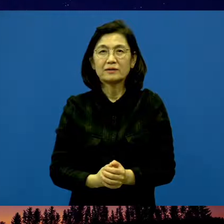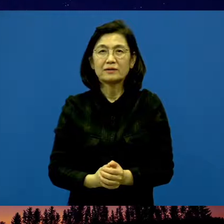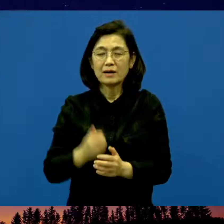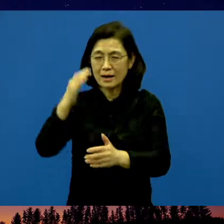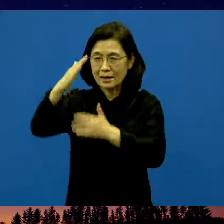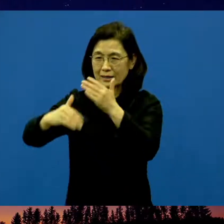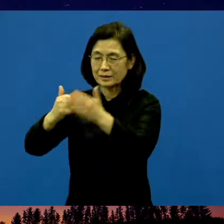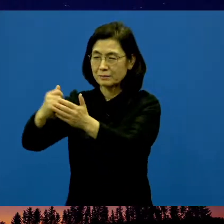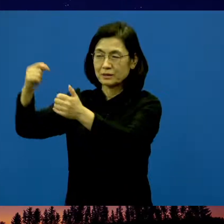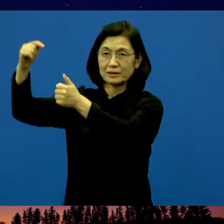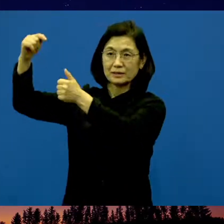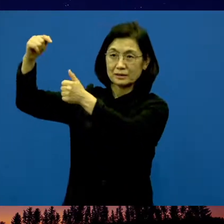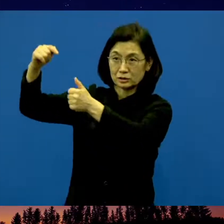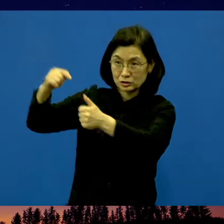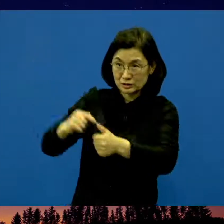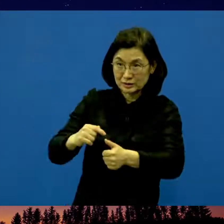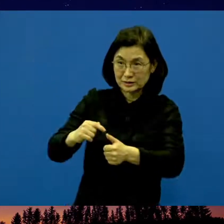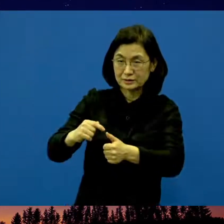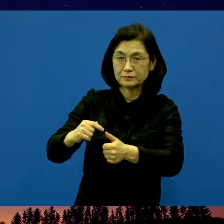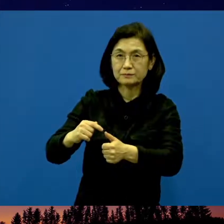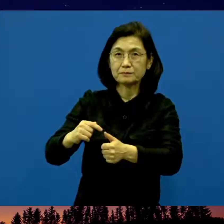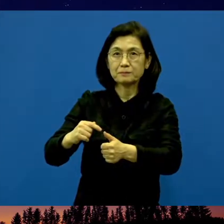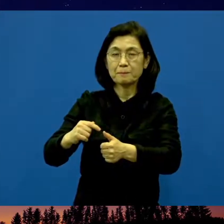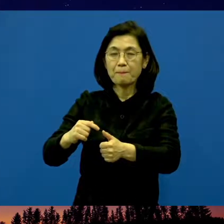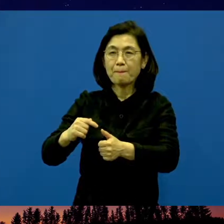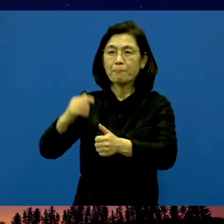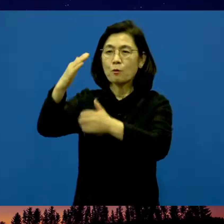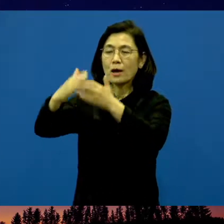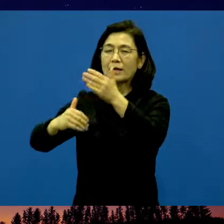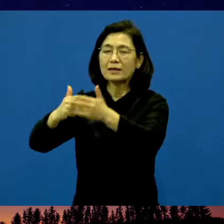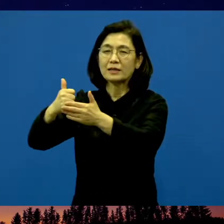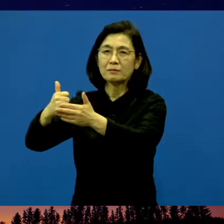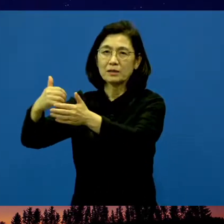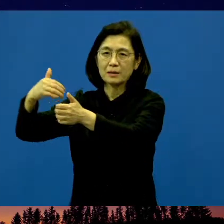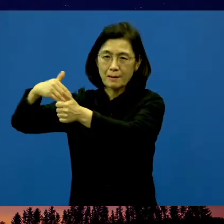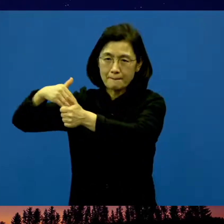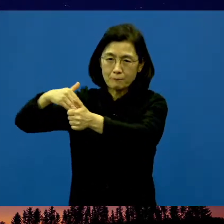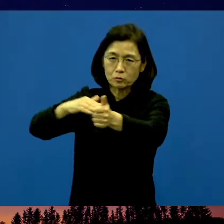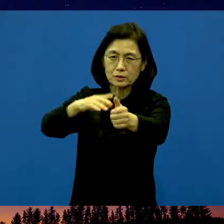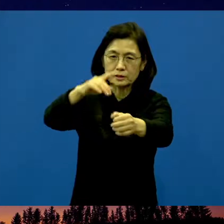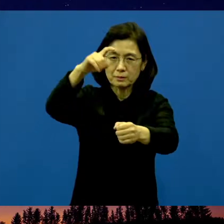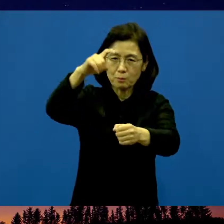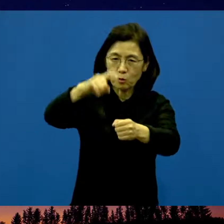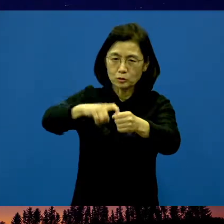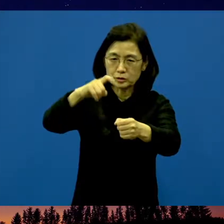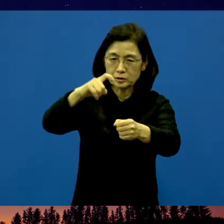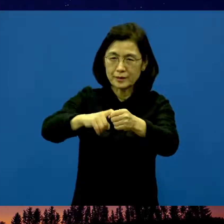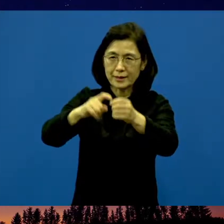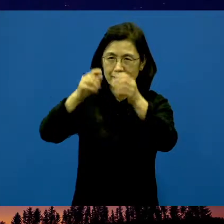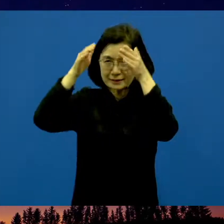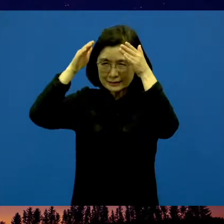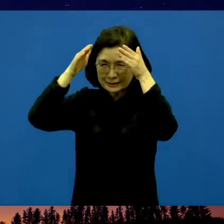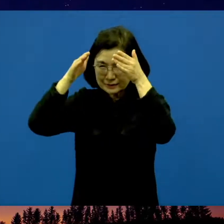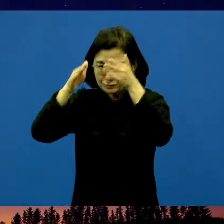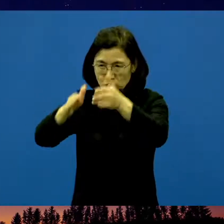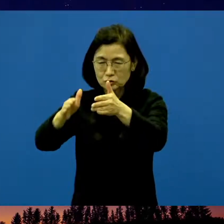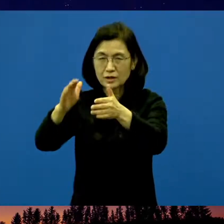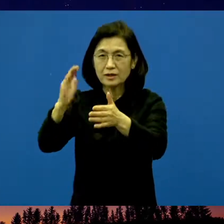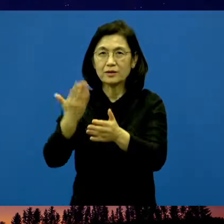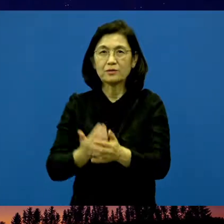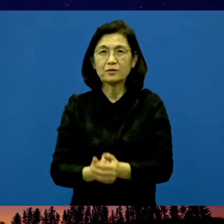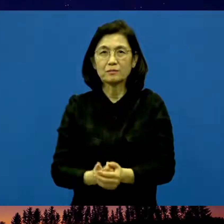일, 하나님이 나를 보내신 목적, 그 하나님의 뜻에 집중하셨어요. 여러분, 그러니까